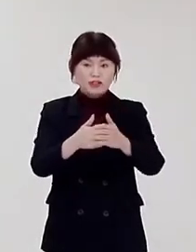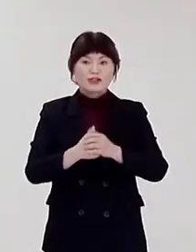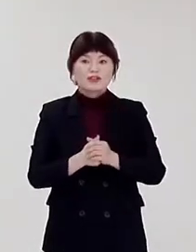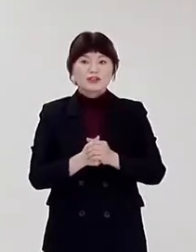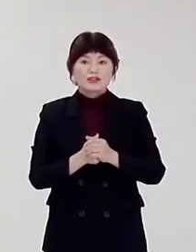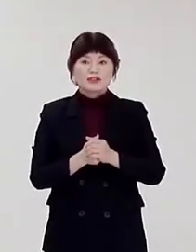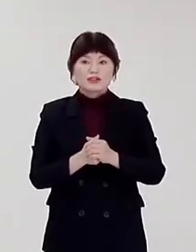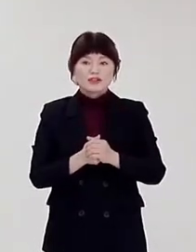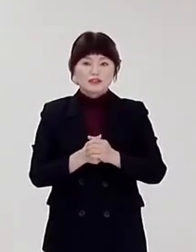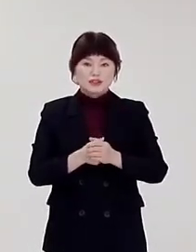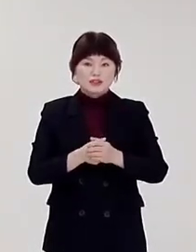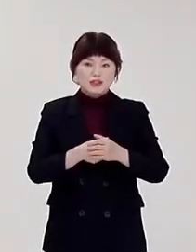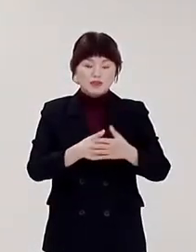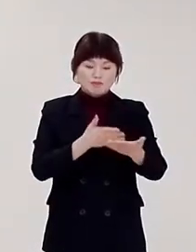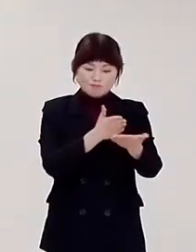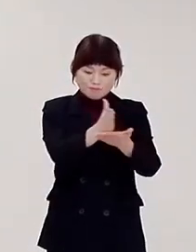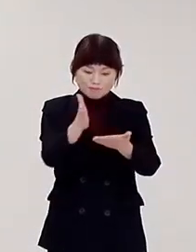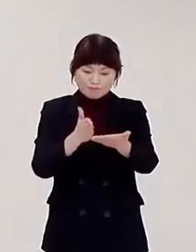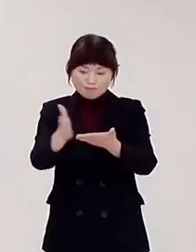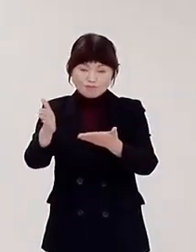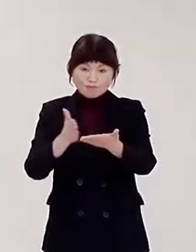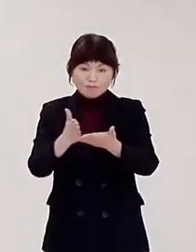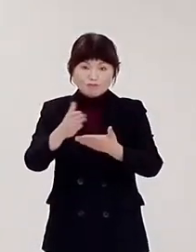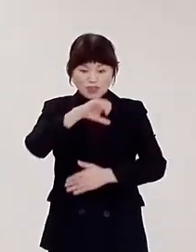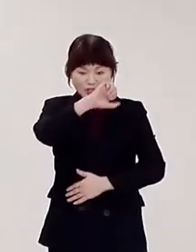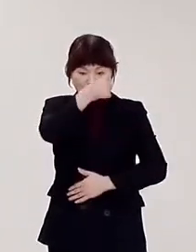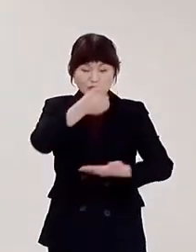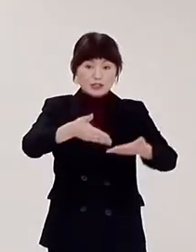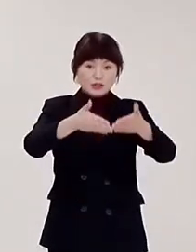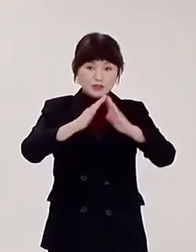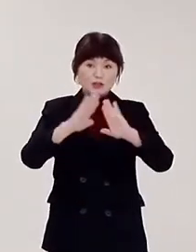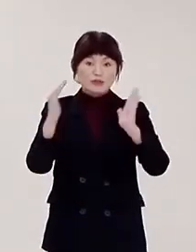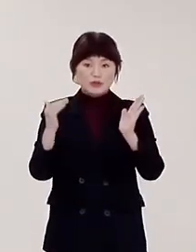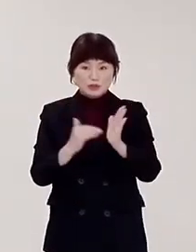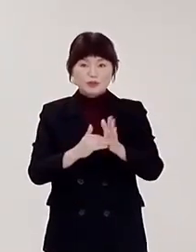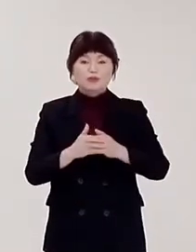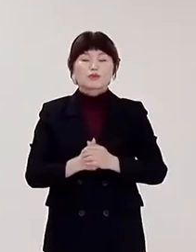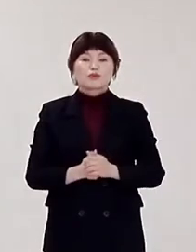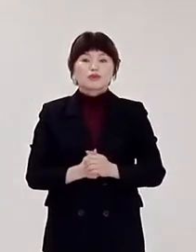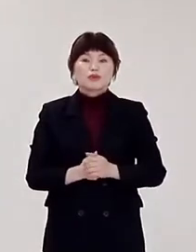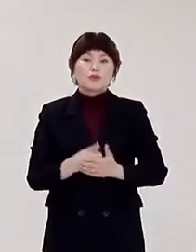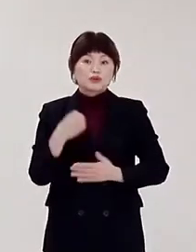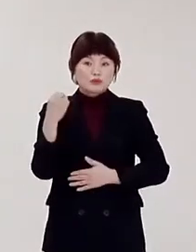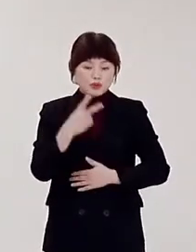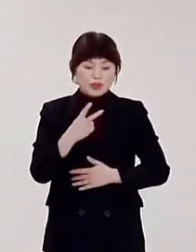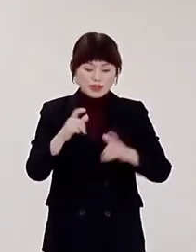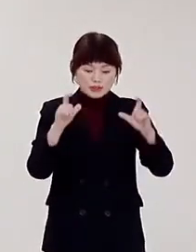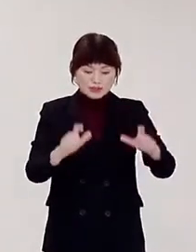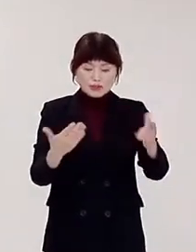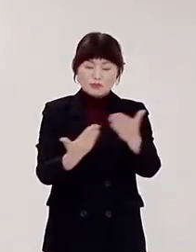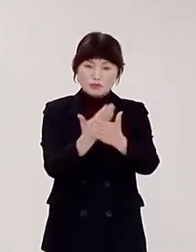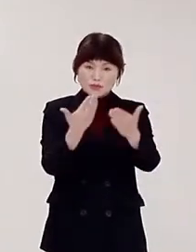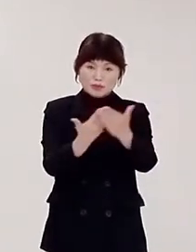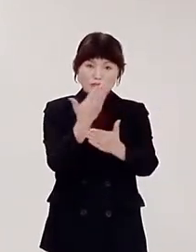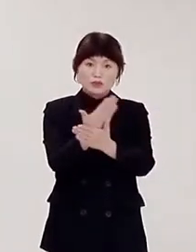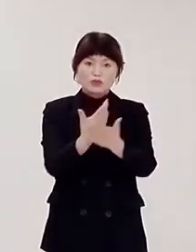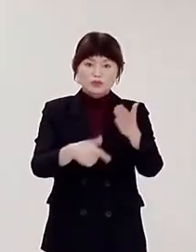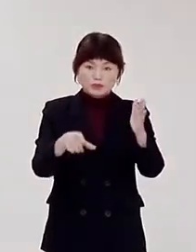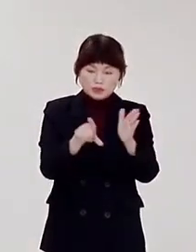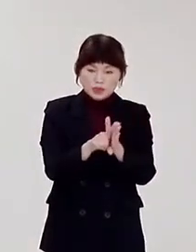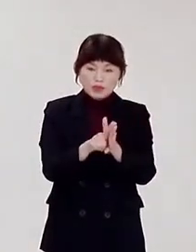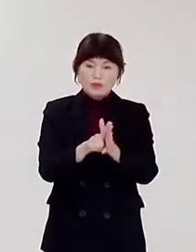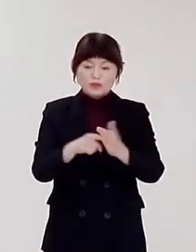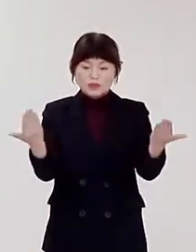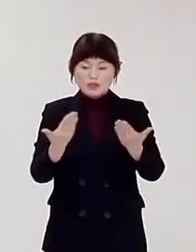적극적으로 편성하였으며, 지역경제 활성화, 지속적인 일자리 창출 관련 예산과